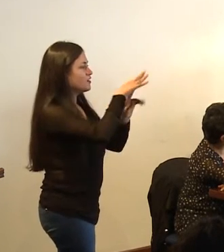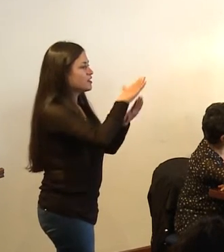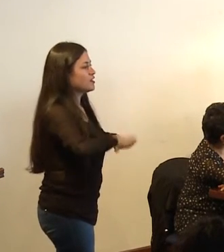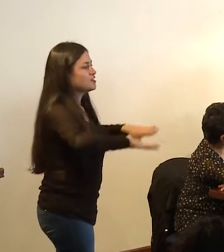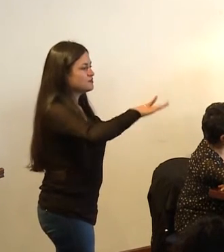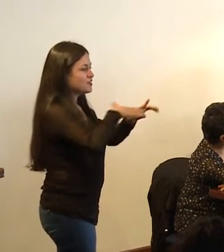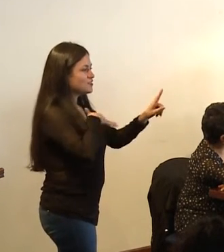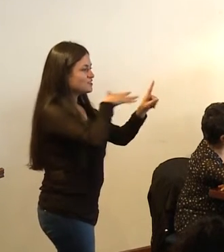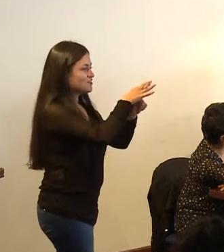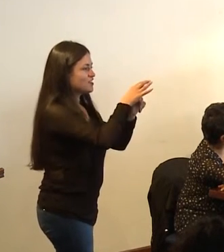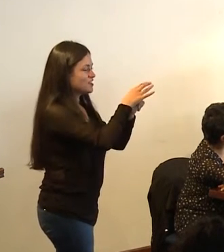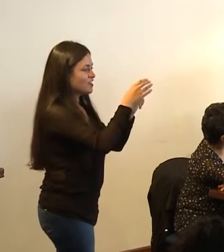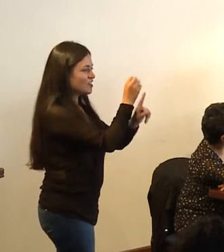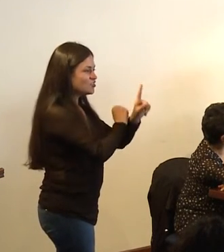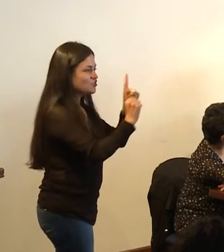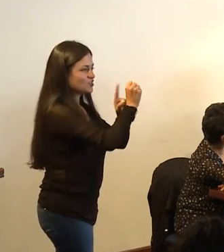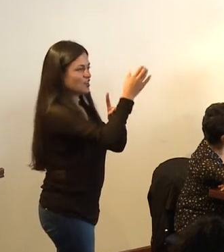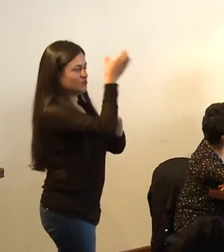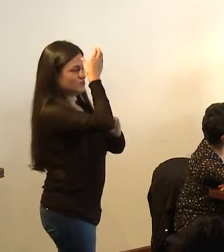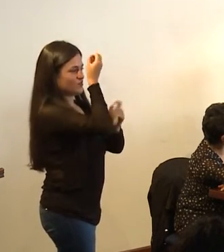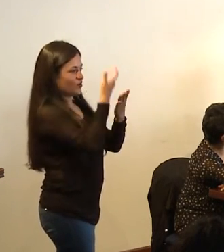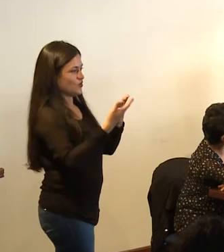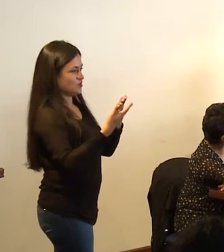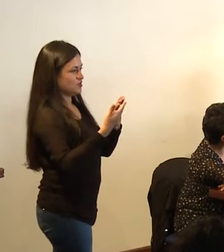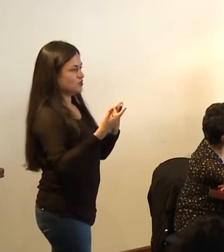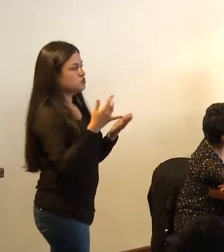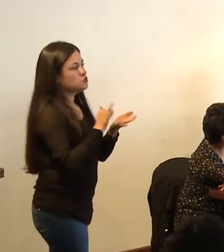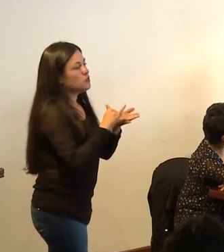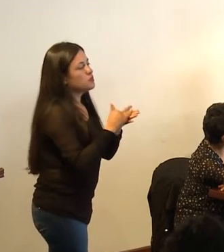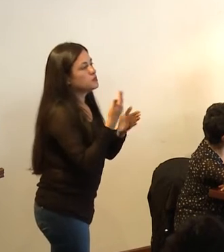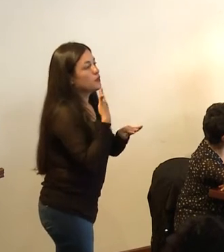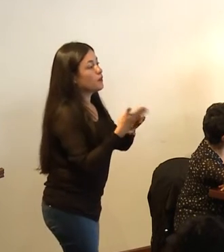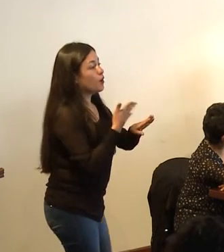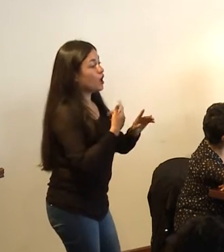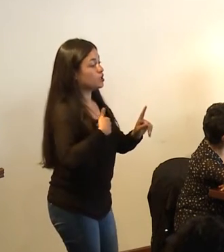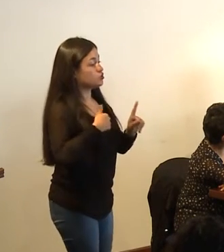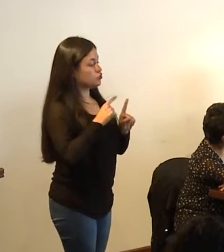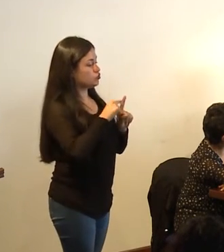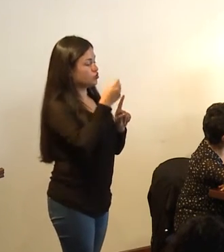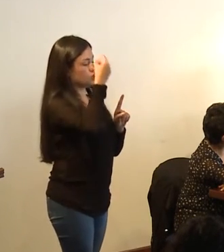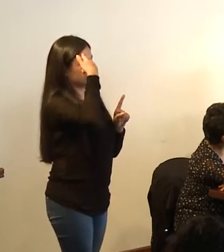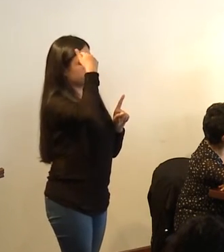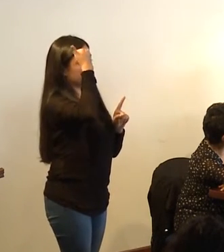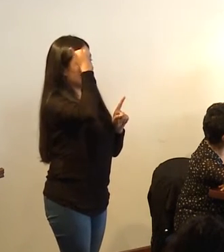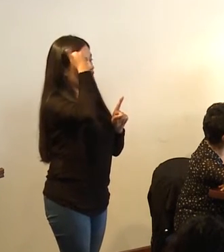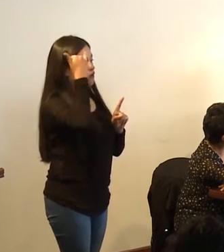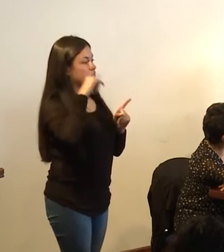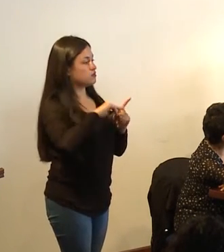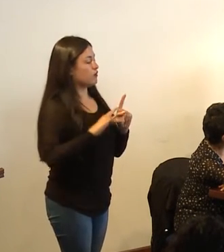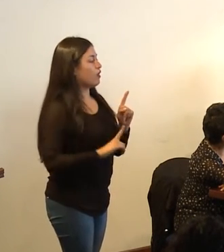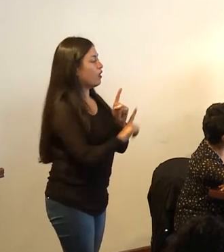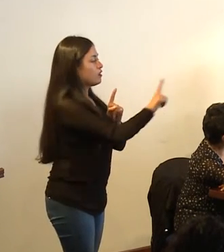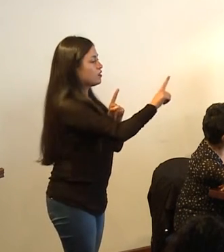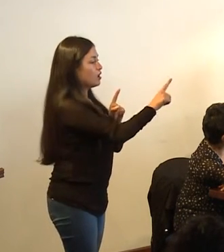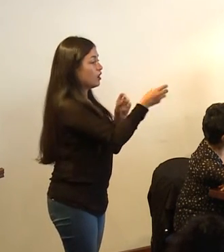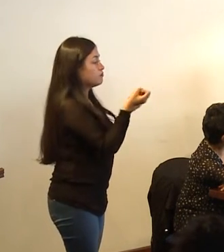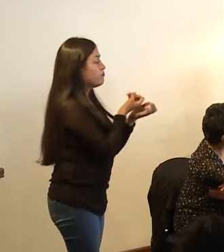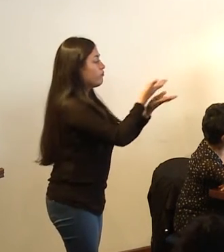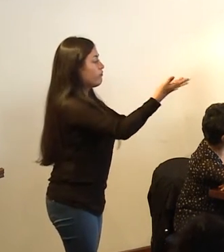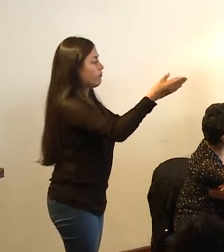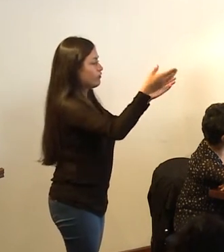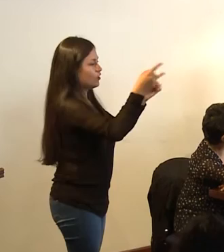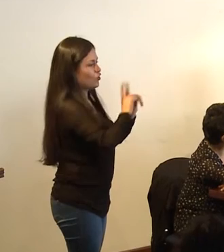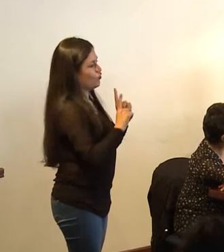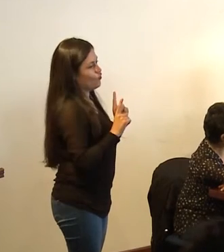también podemos ser portadores, ya no en ese sentido vanguardista de llevar las luces de la revolución, pero sí en esa